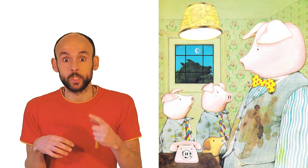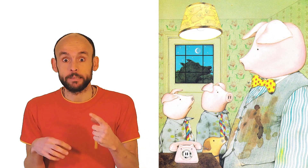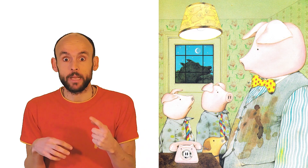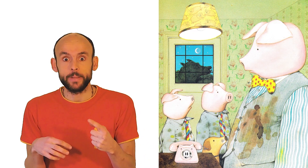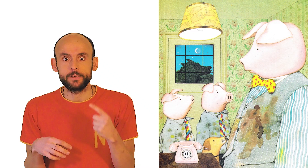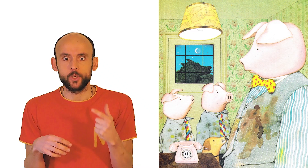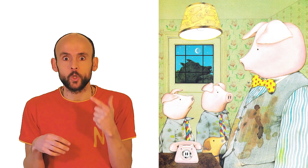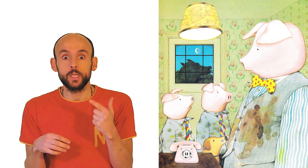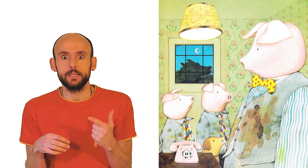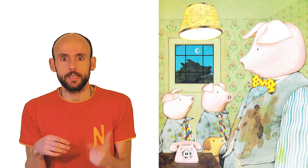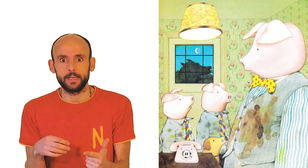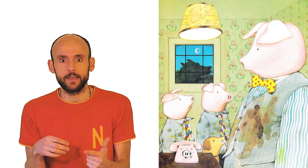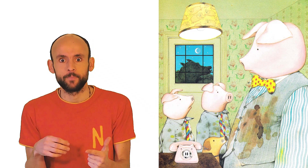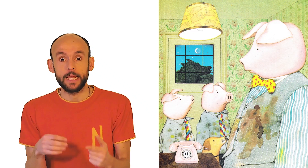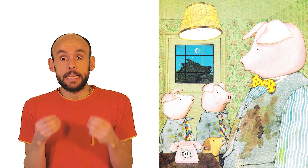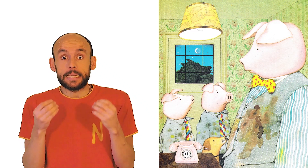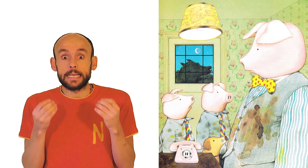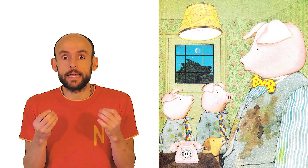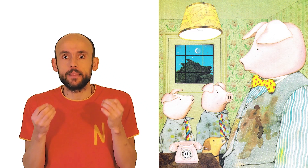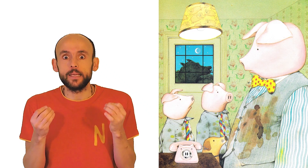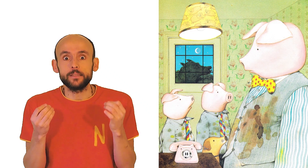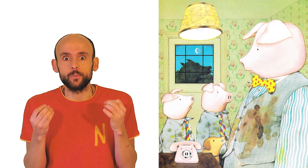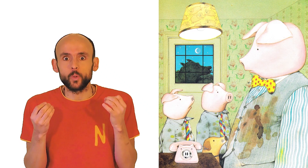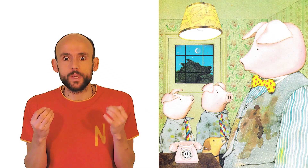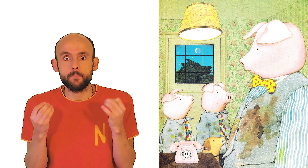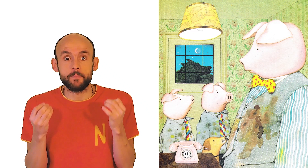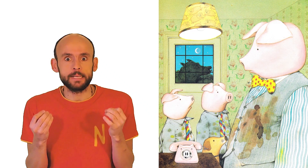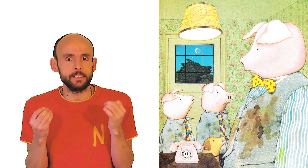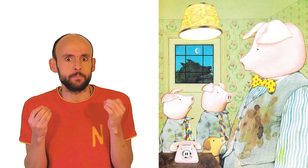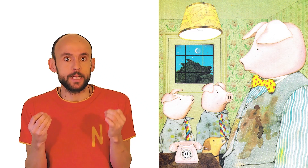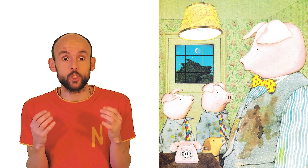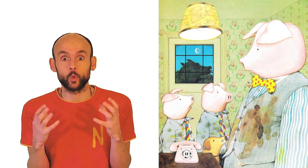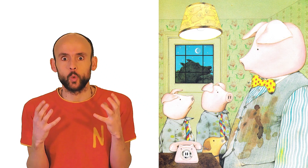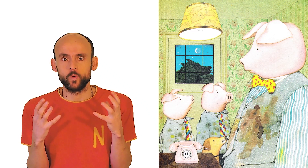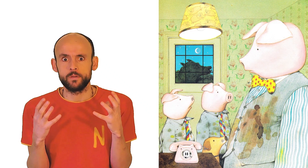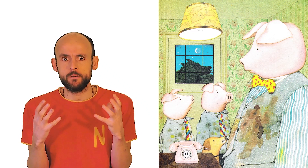contestaba el señor de la cerda, que cada día se volvía más y más gruñón.